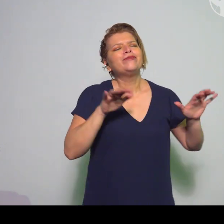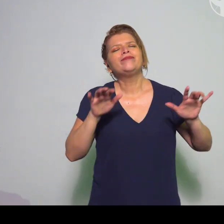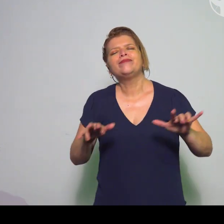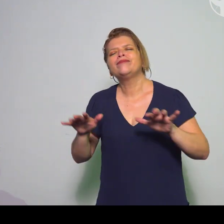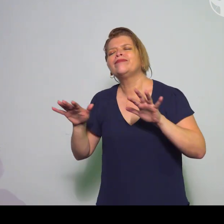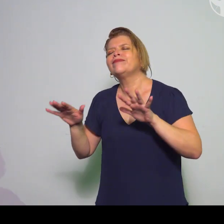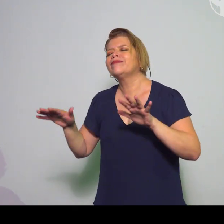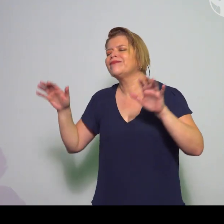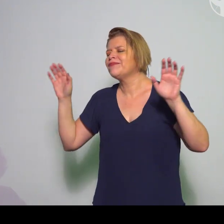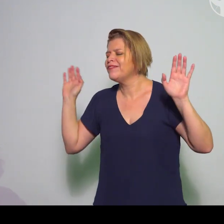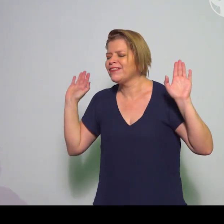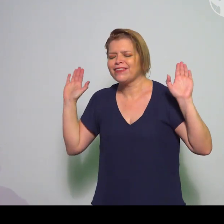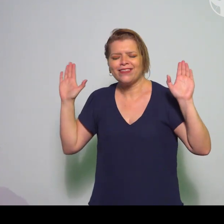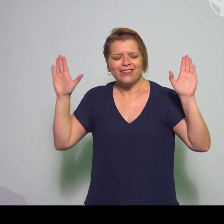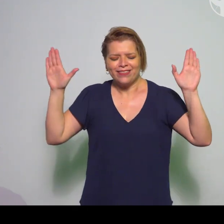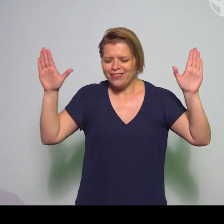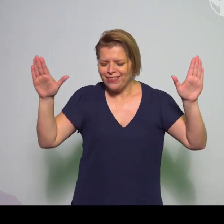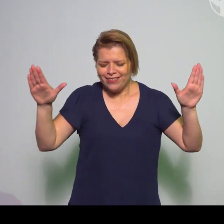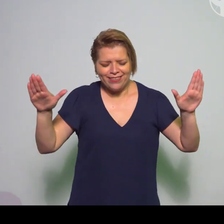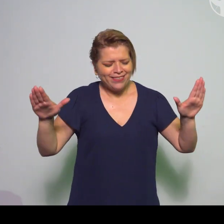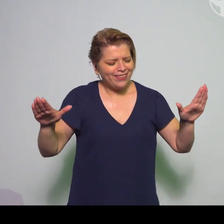te adoraré.